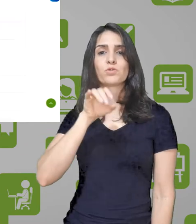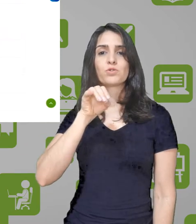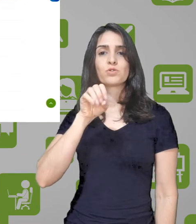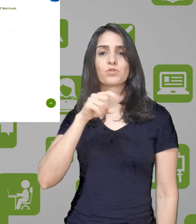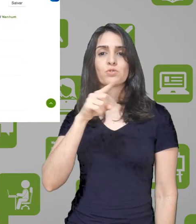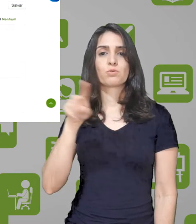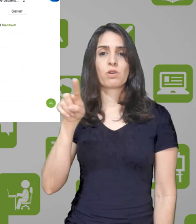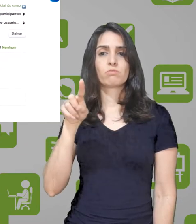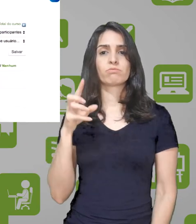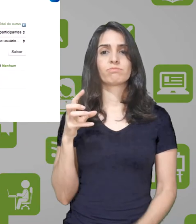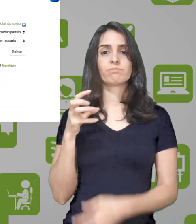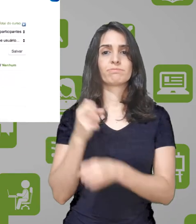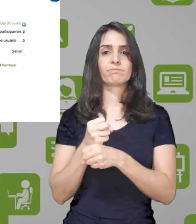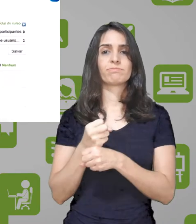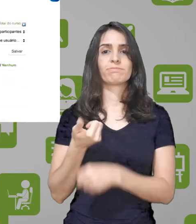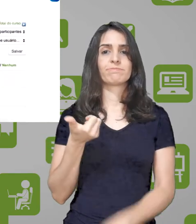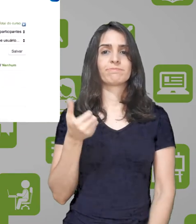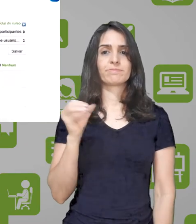né